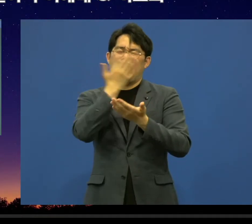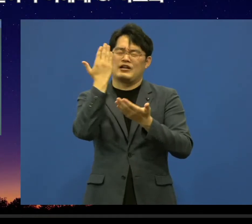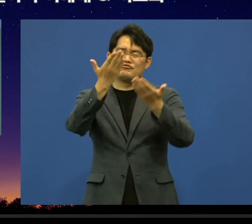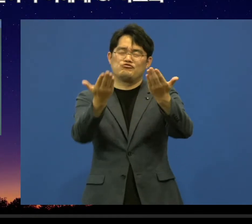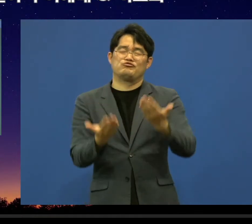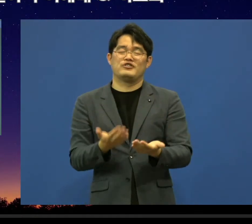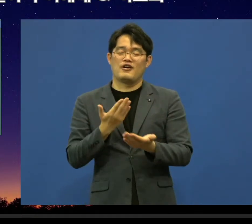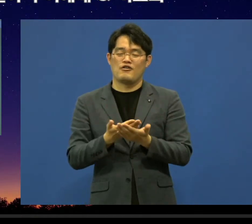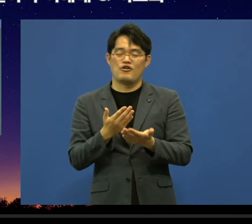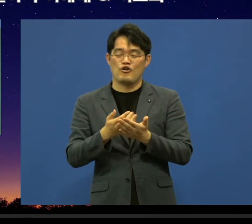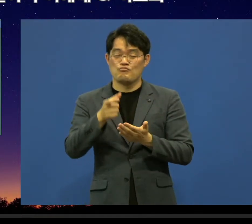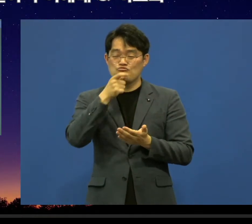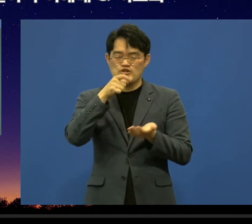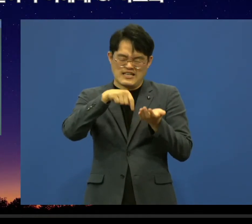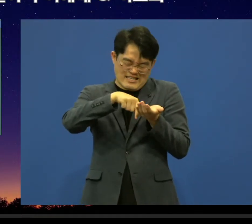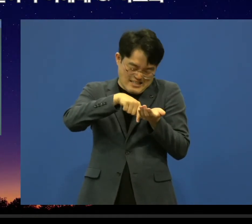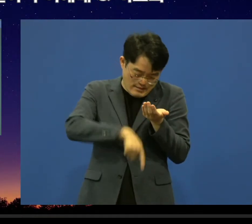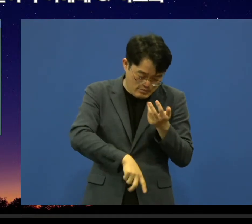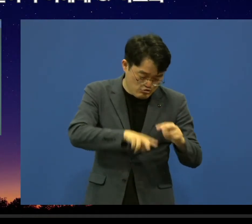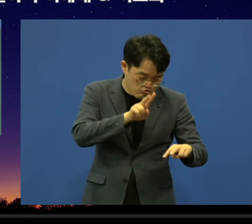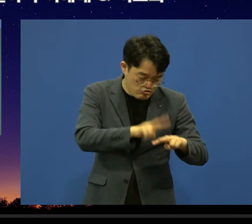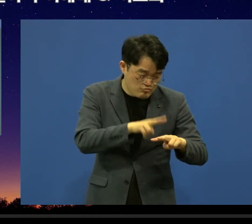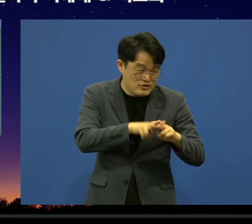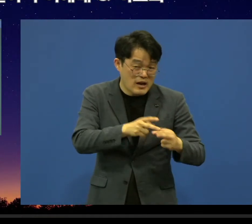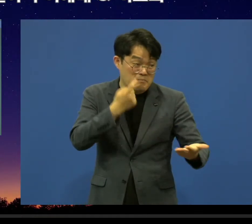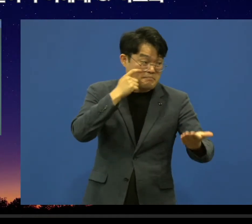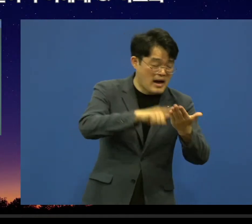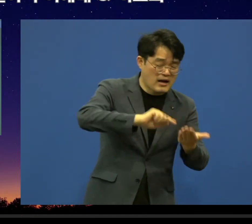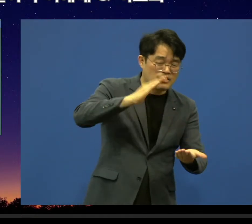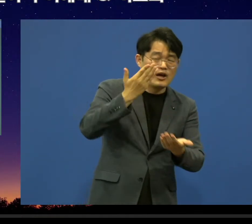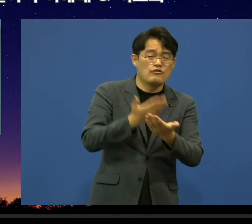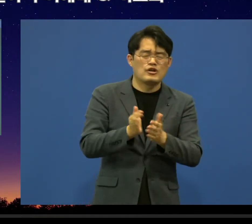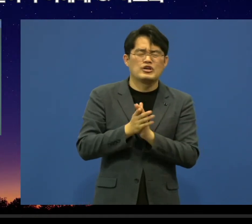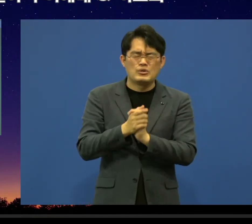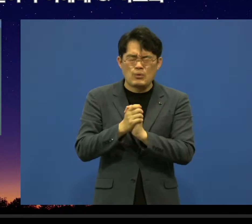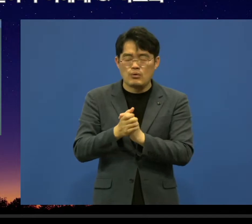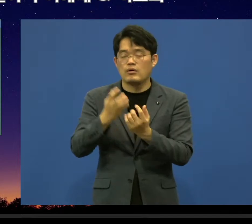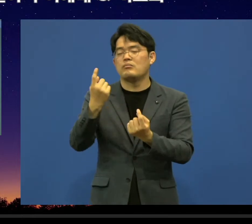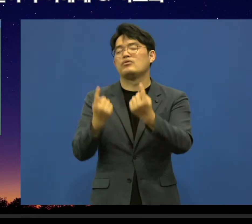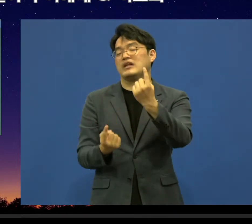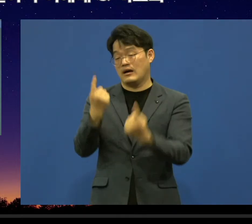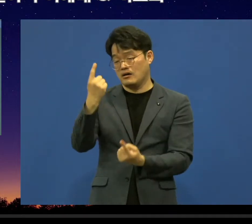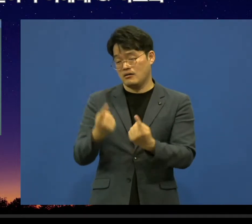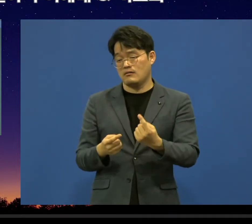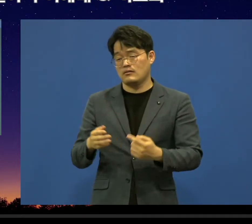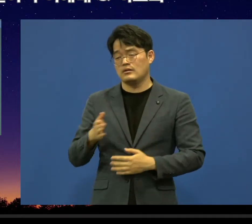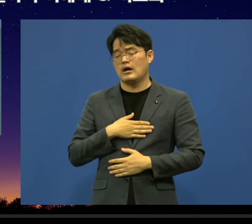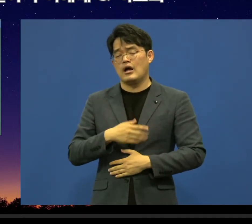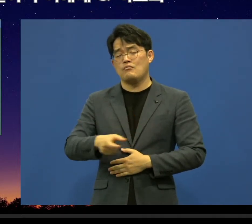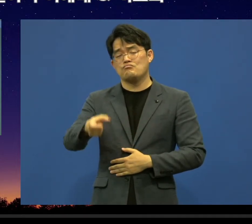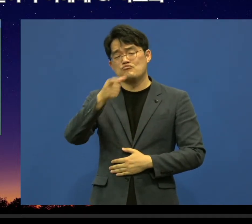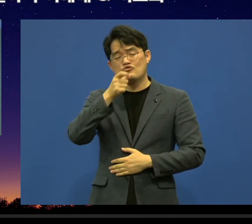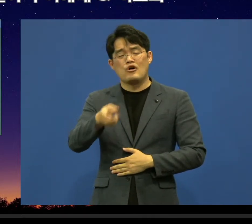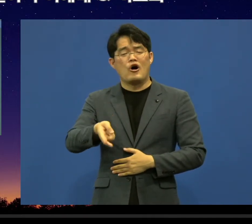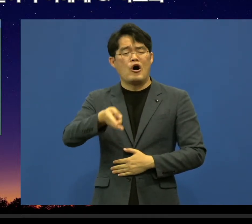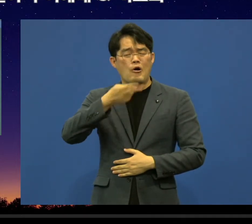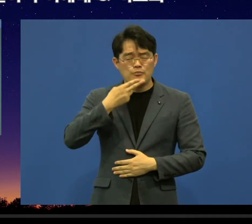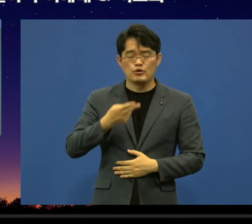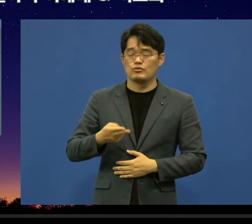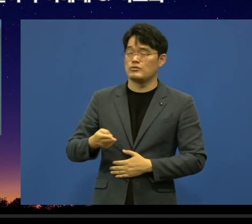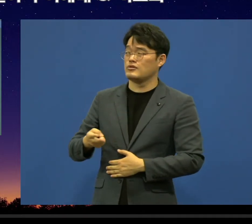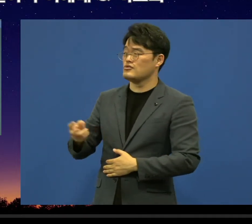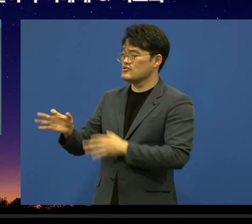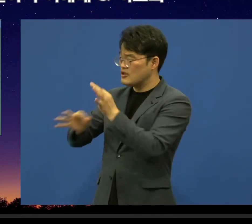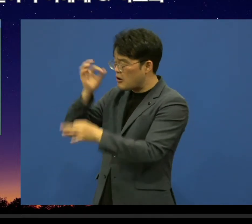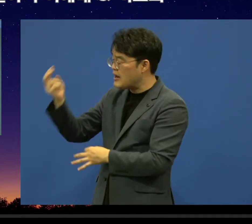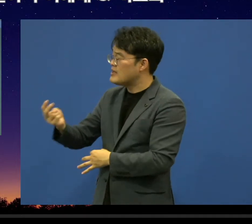우물을 만나게 해달라고, 그런 기도도 필요하겠지만 물 안 마셔도 영원한 생수이신 주님으로 더 이상 우물도 필요